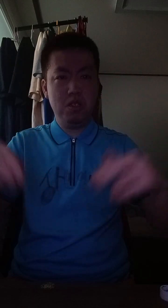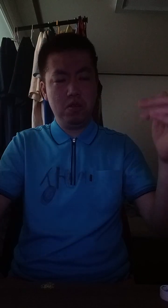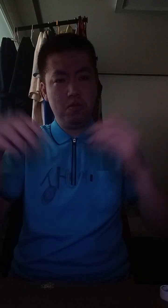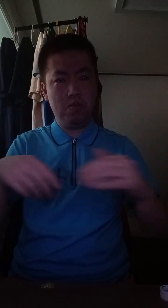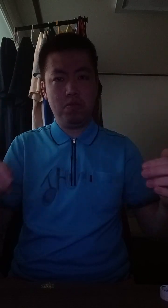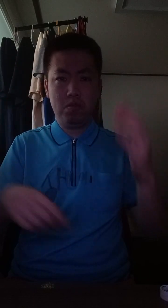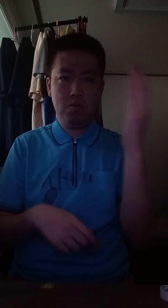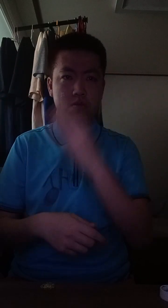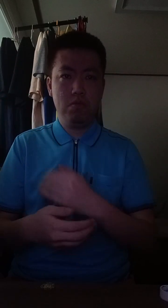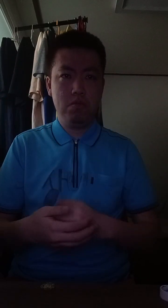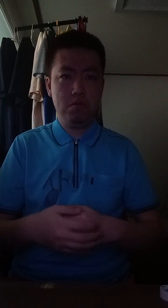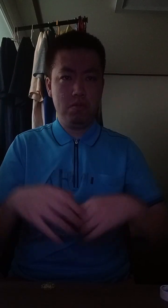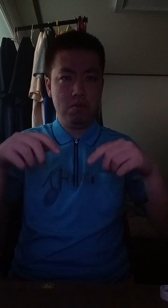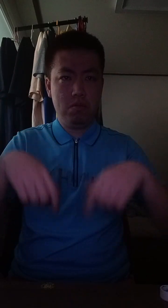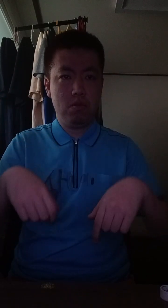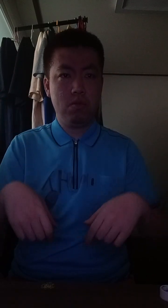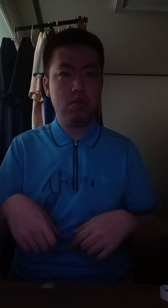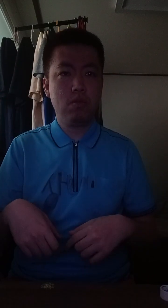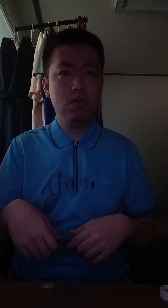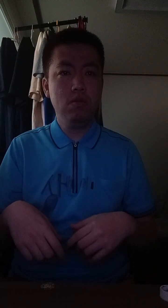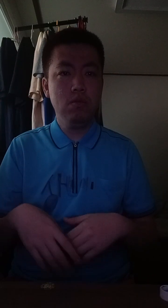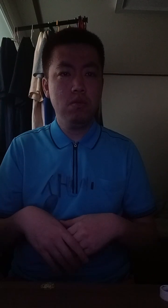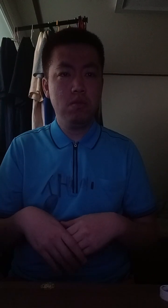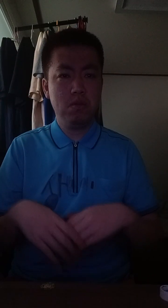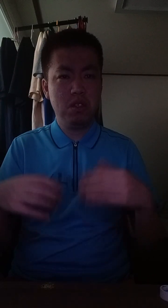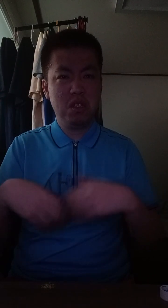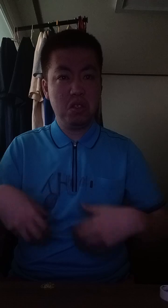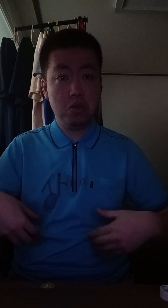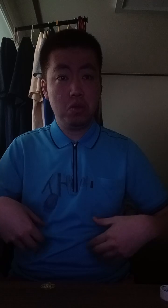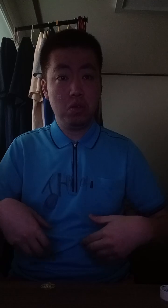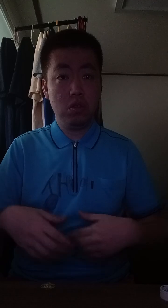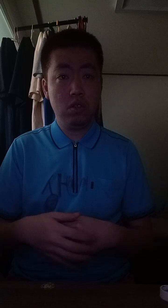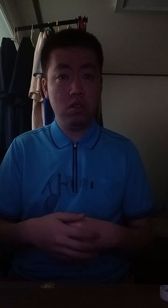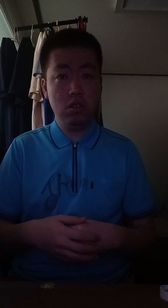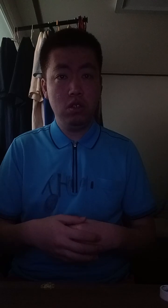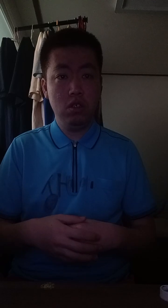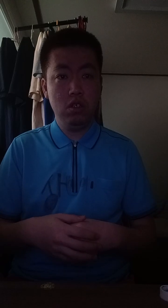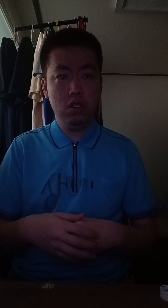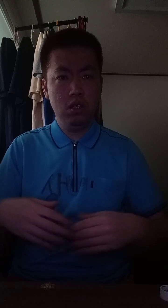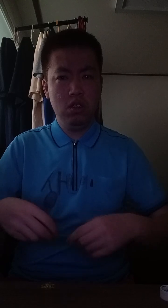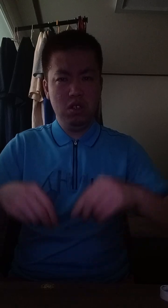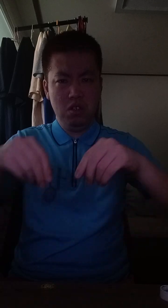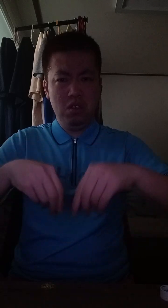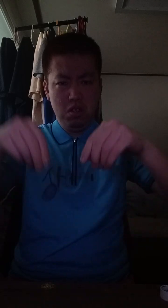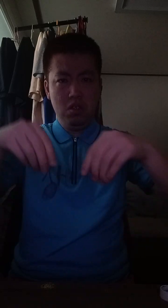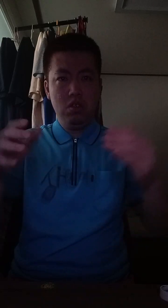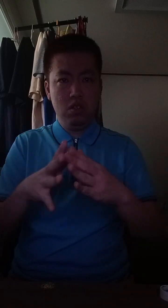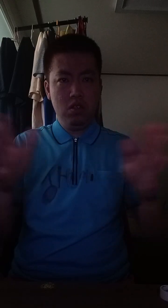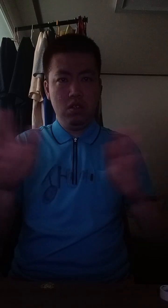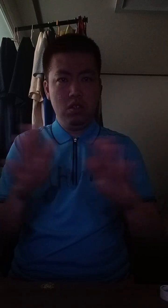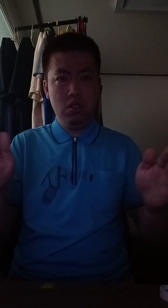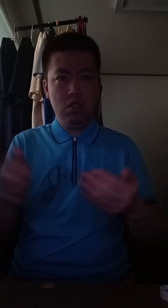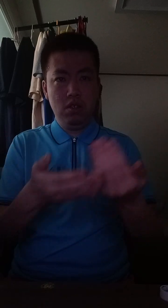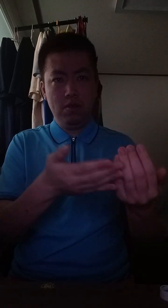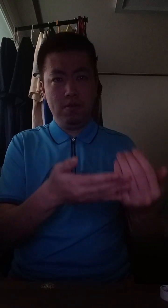없어진 거죠. 떨어지면서 팔로 딱 걸쳤는데 가슴 밑에까지 딱 걸쳐진 거예요. 다급히 아이를 끌어올린 뒤 전동차에서 내립니다.